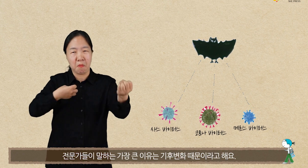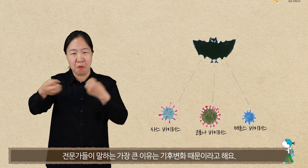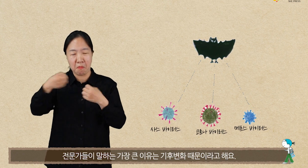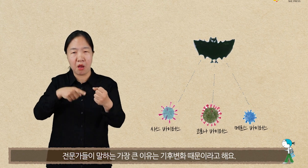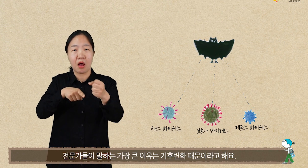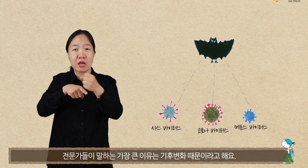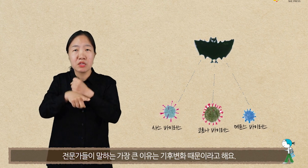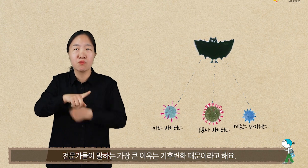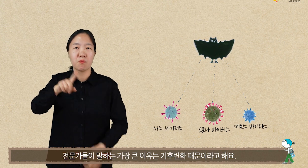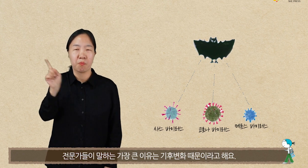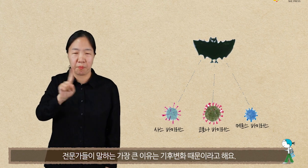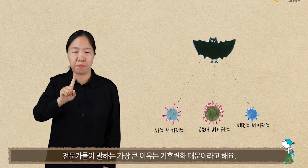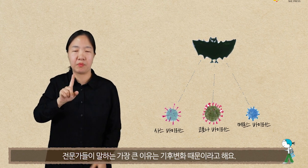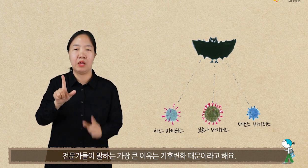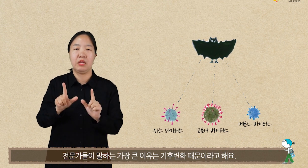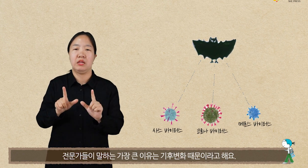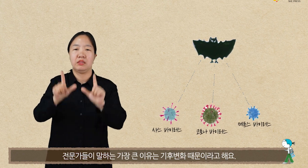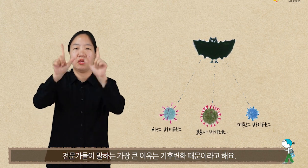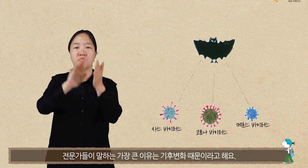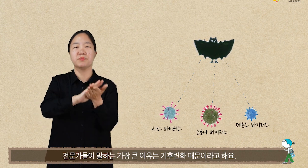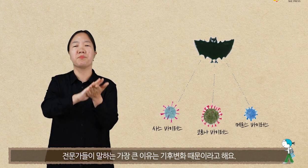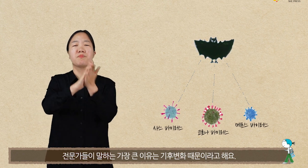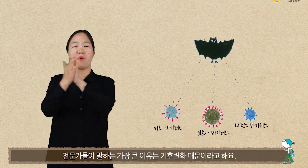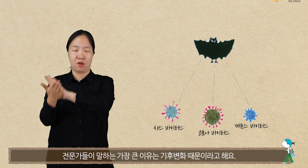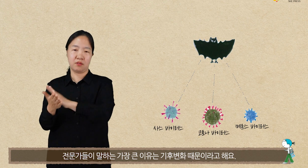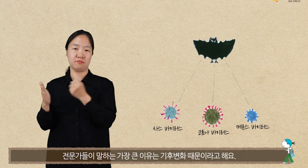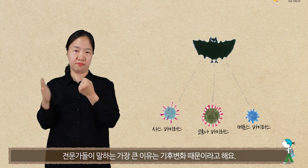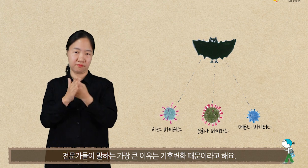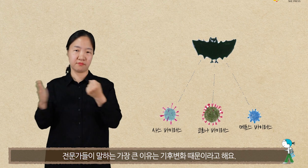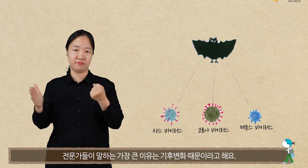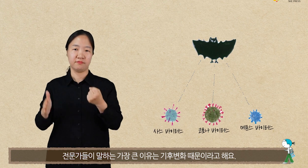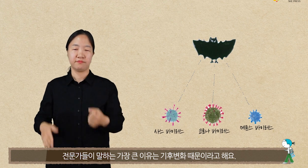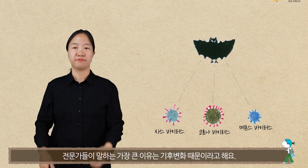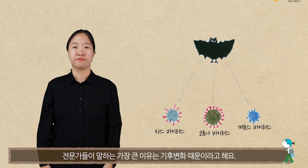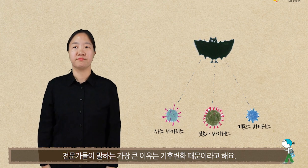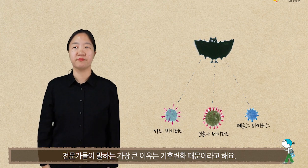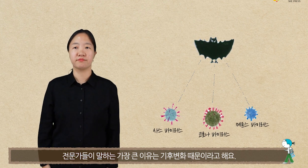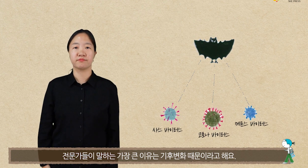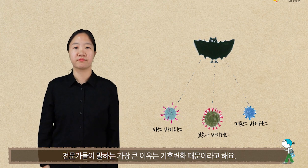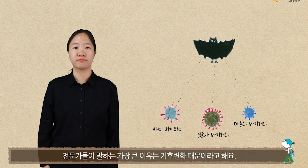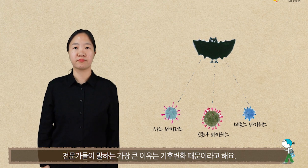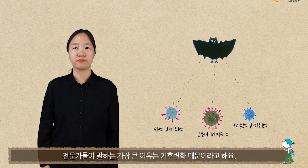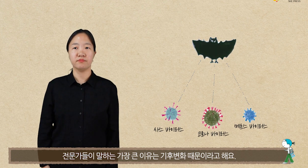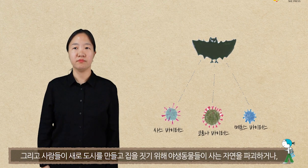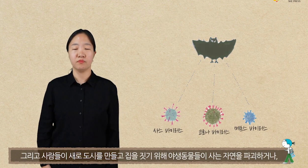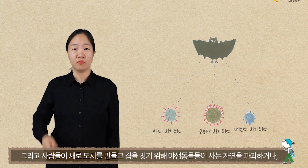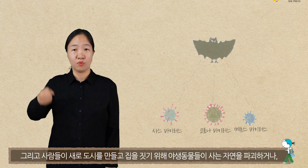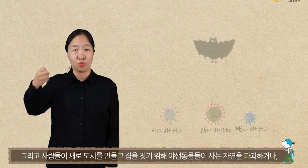말하는 가장 큰 이유는 기후 변화 때문이라고 해요.